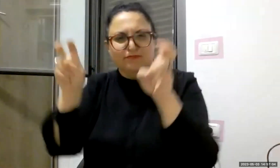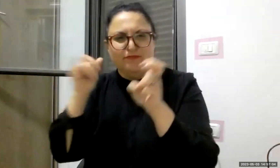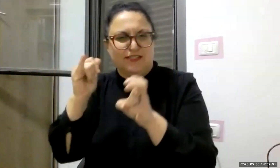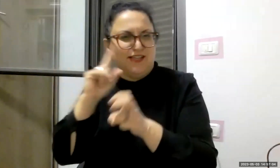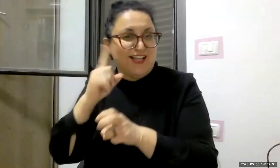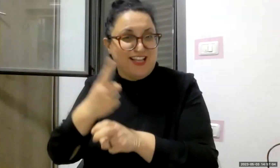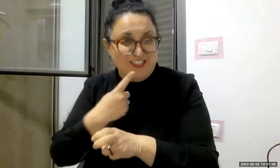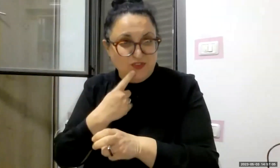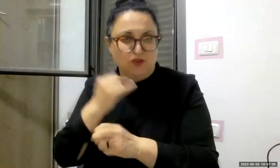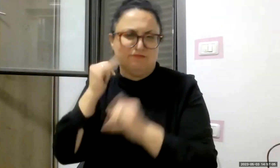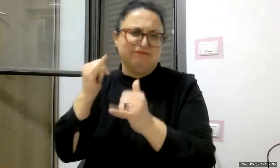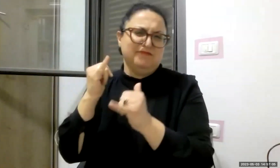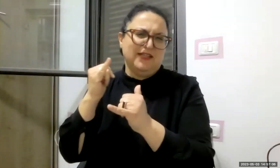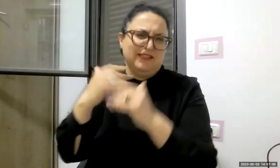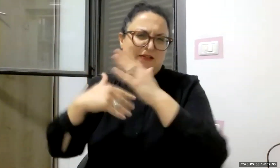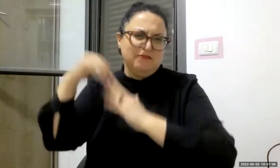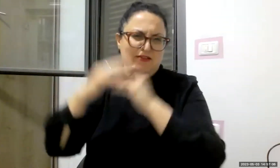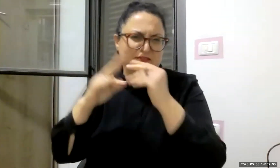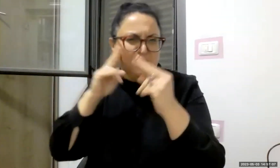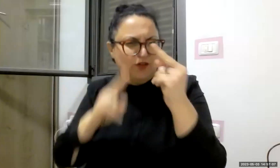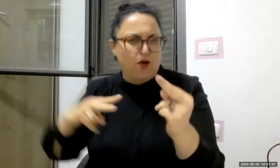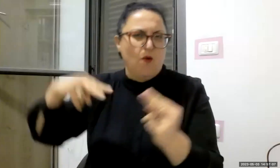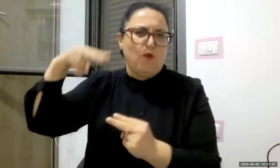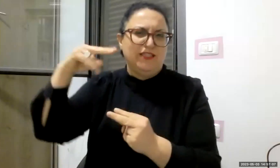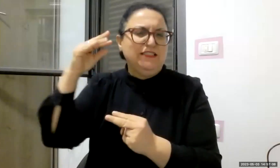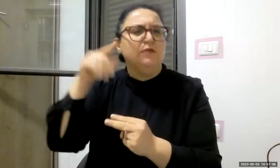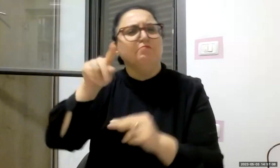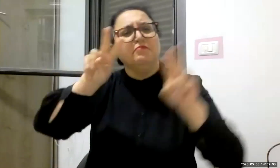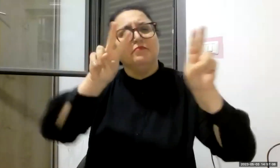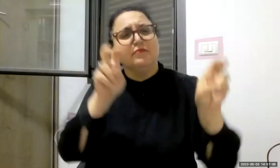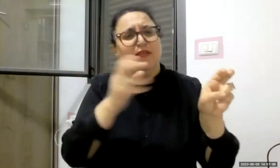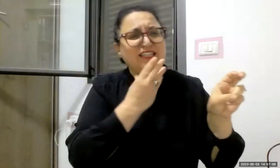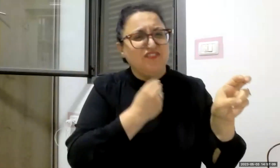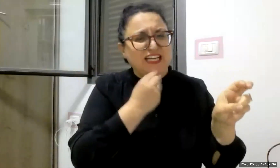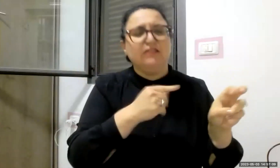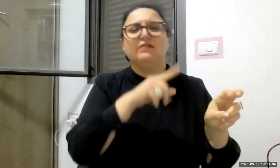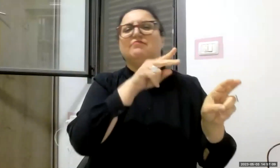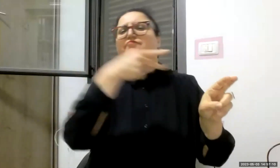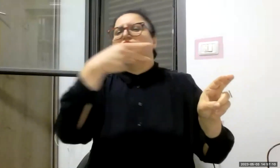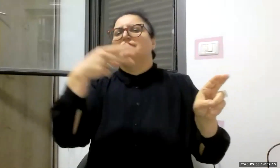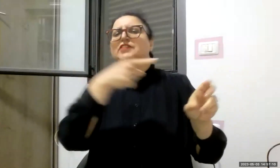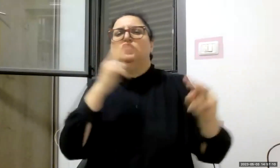מתייחס למעשה מה זו חרשות, ומה ההפניה של עודי זה.